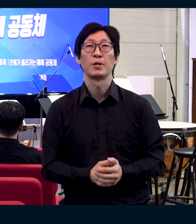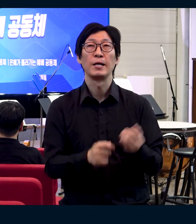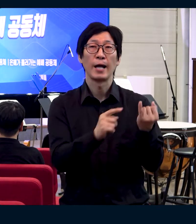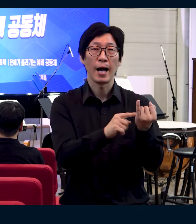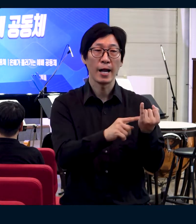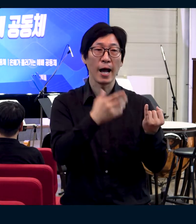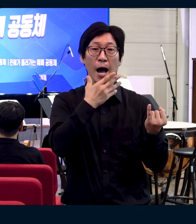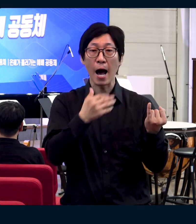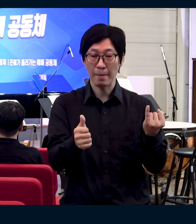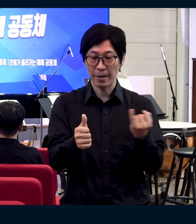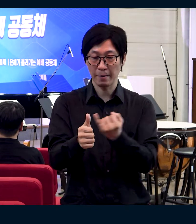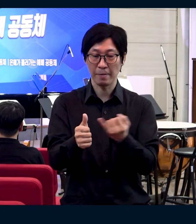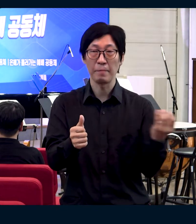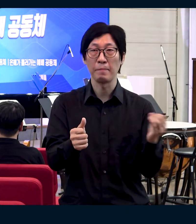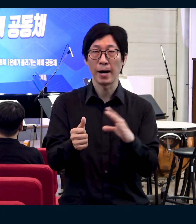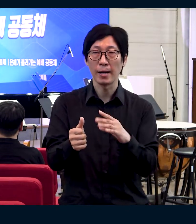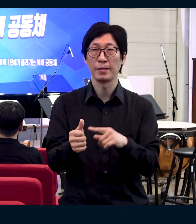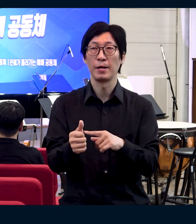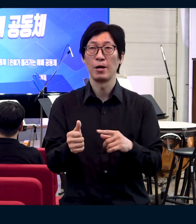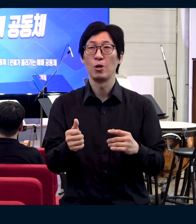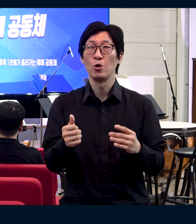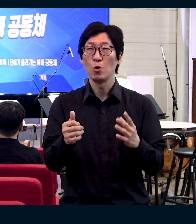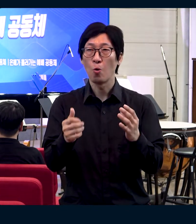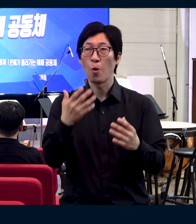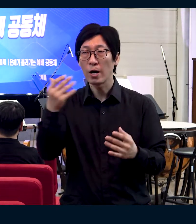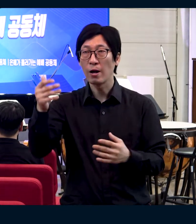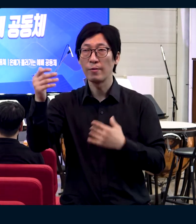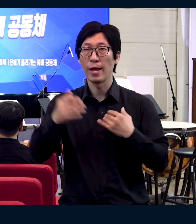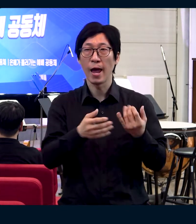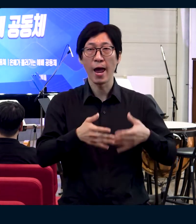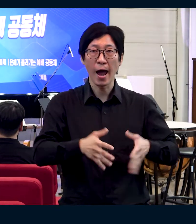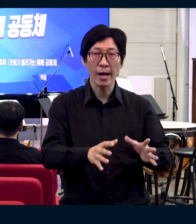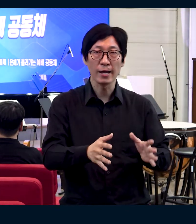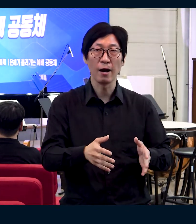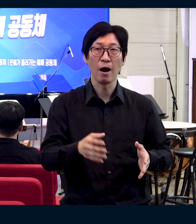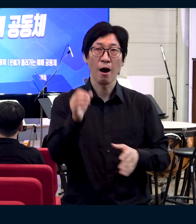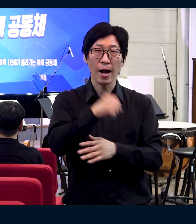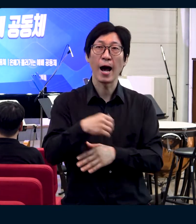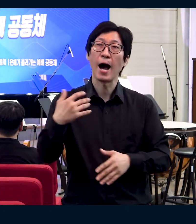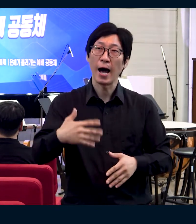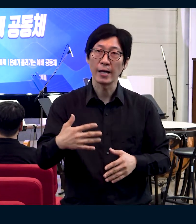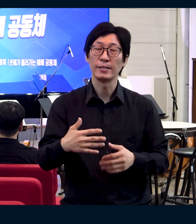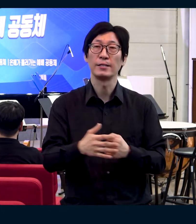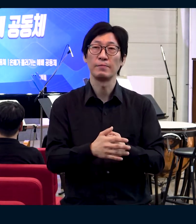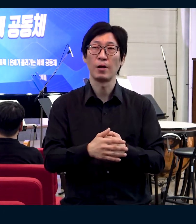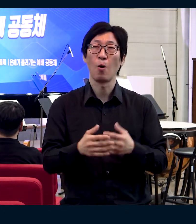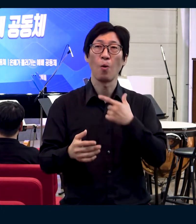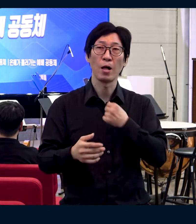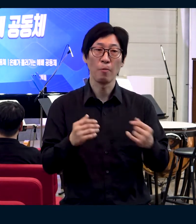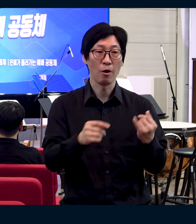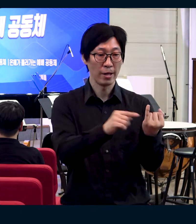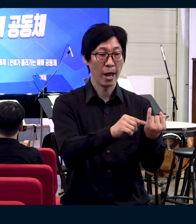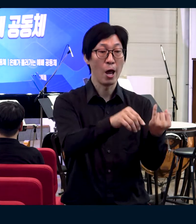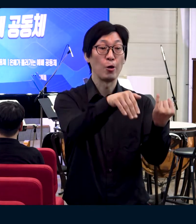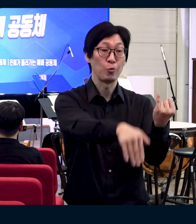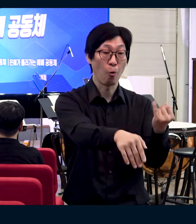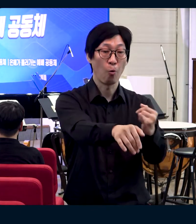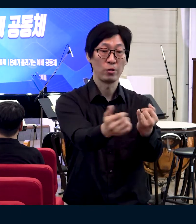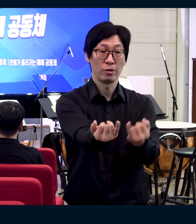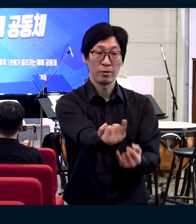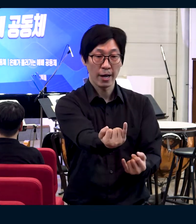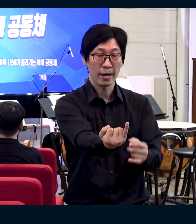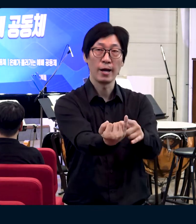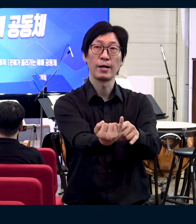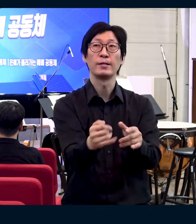읽습니다. 사레가 아브라함에게 이르되 여호와께서 내 출산을 허락하지 아니하셨으니 원하건대 내